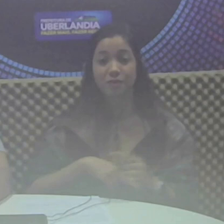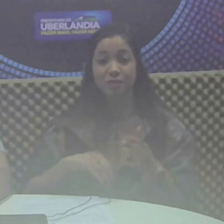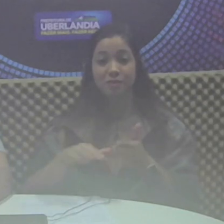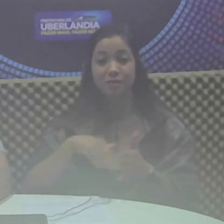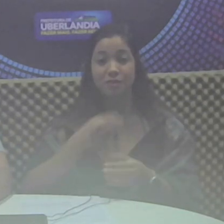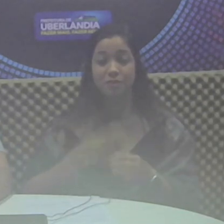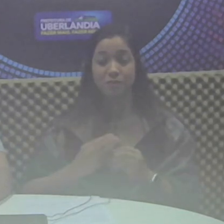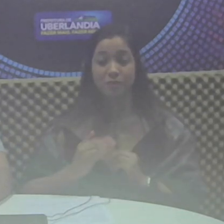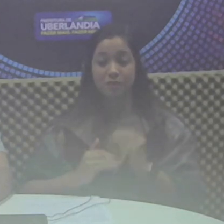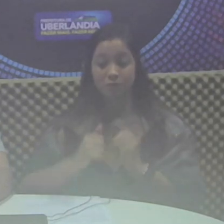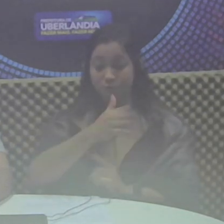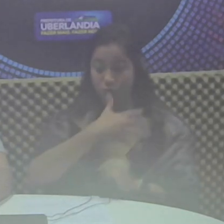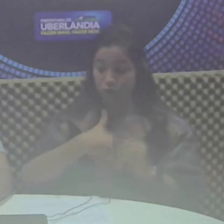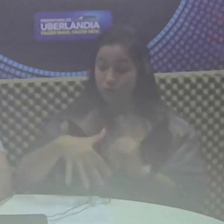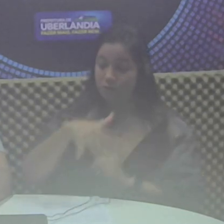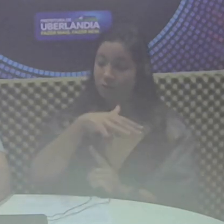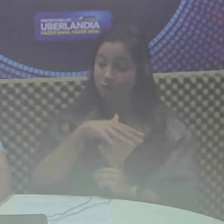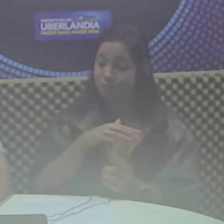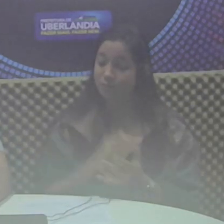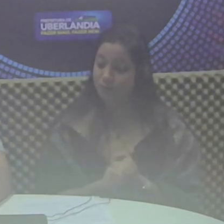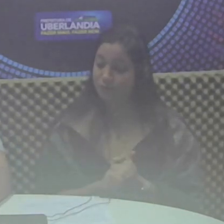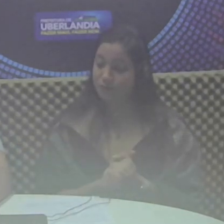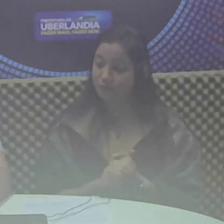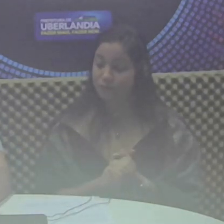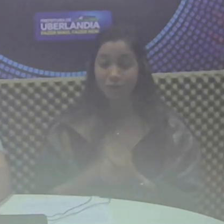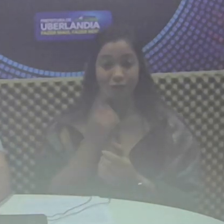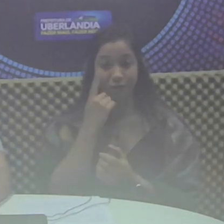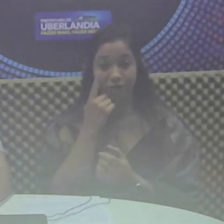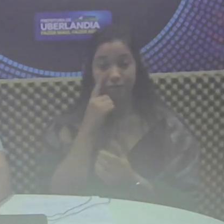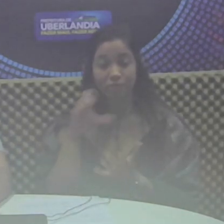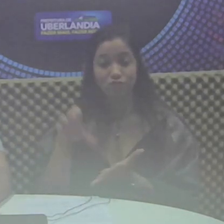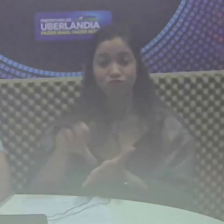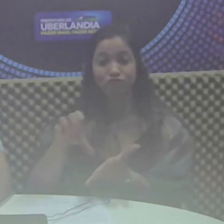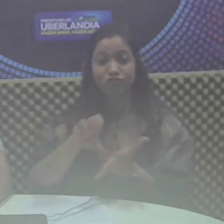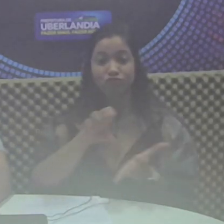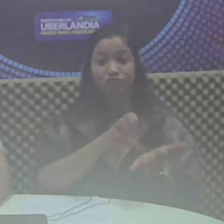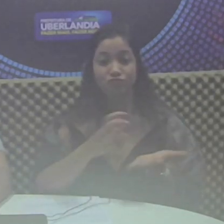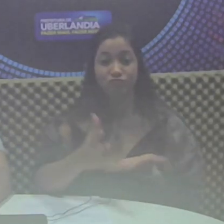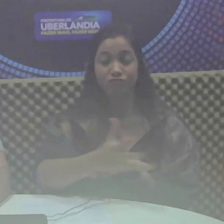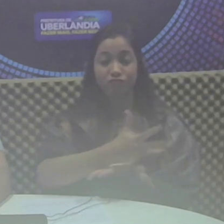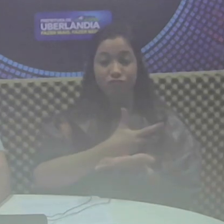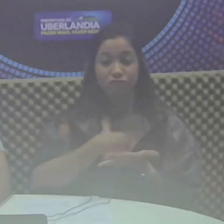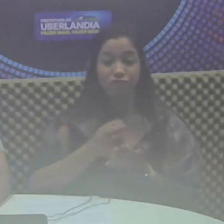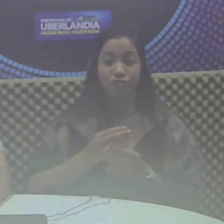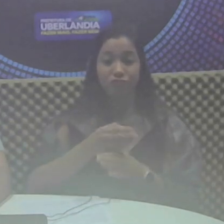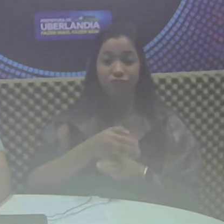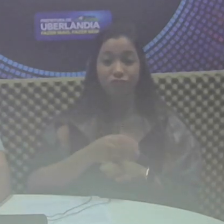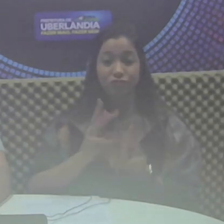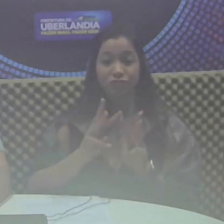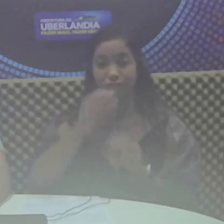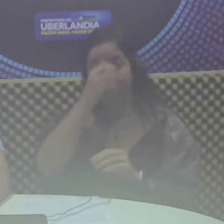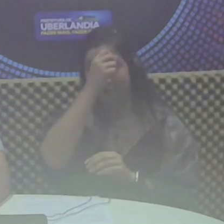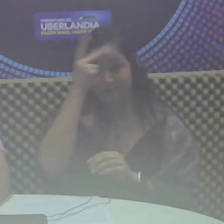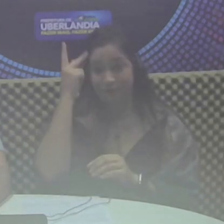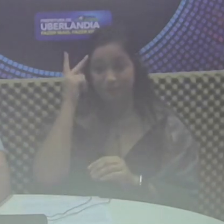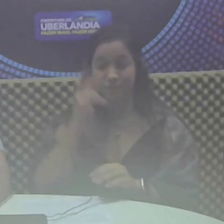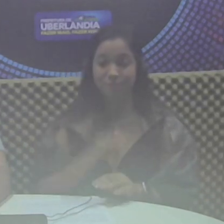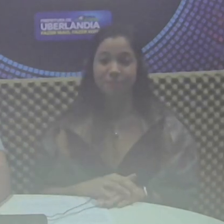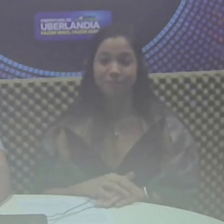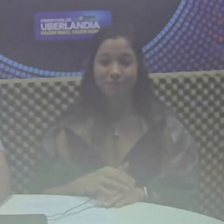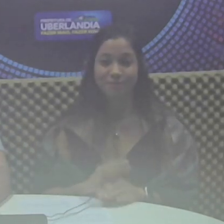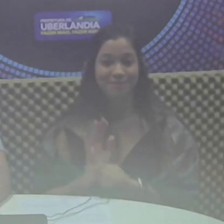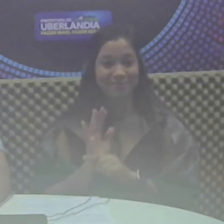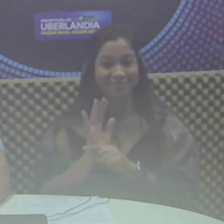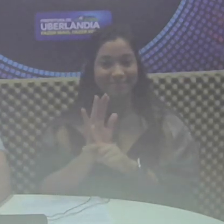Municipal de Desenvolvimento Social. Confira os demais pontos de arrecadação acessando o portal da Prefeitura.